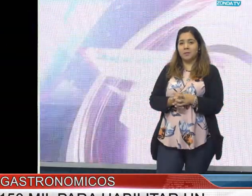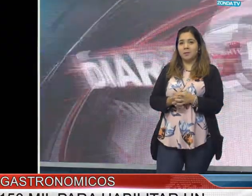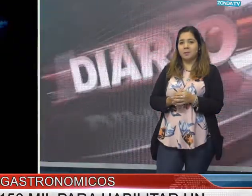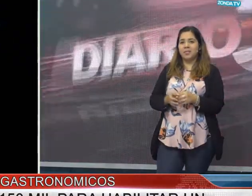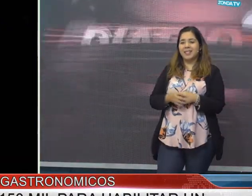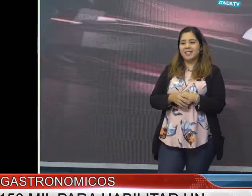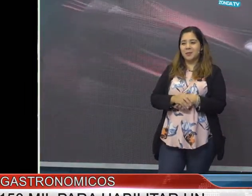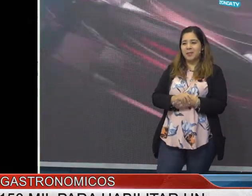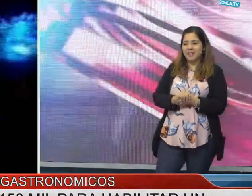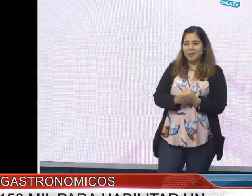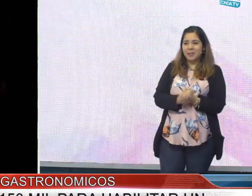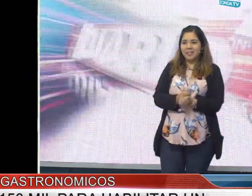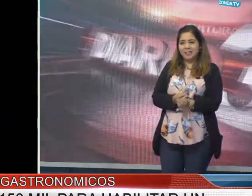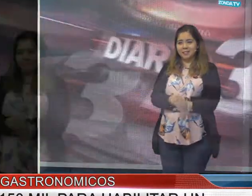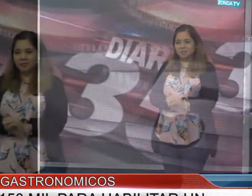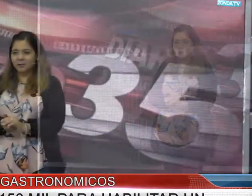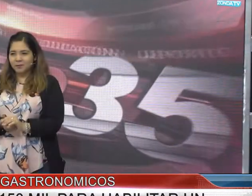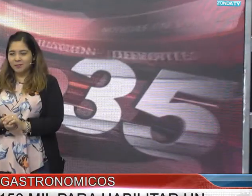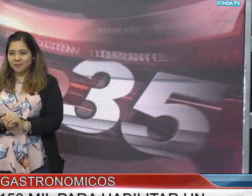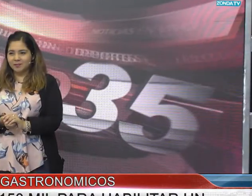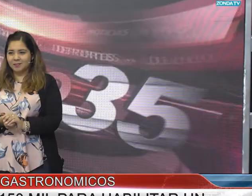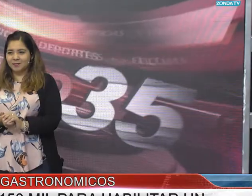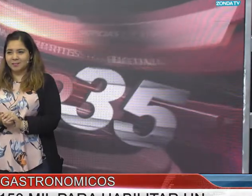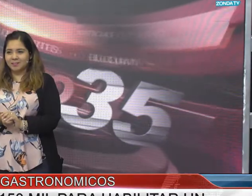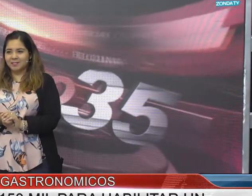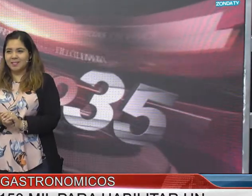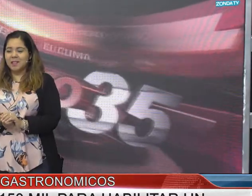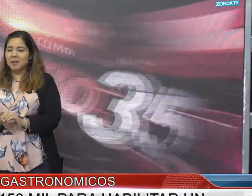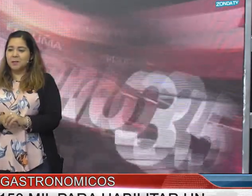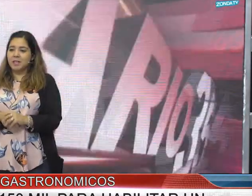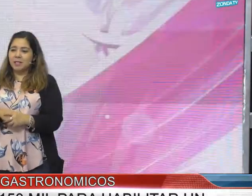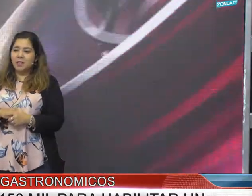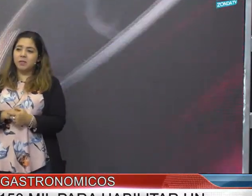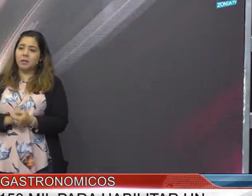Bien. Muchas gracias, Rubén. Que tenga buen día. Buen día. Bien, allí escuchábamos...